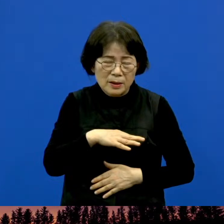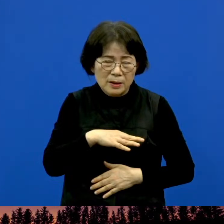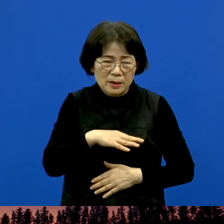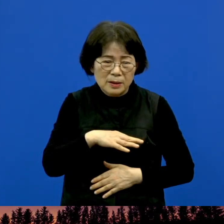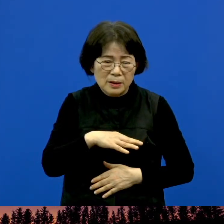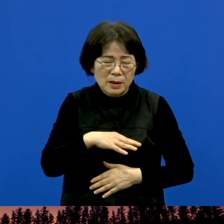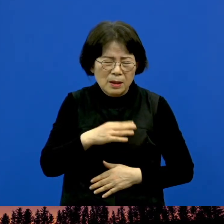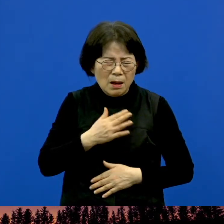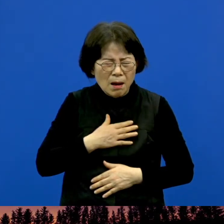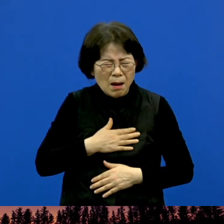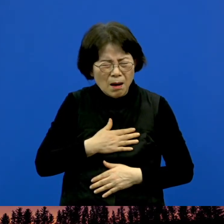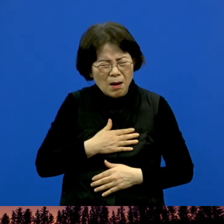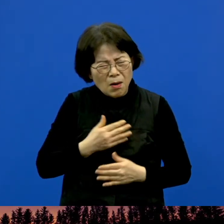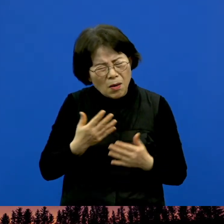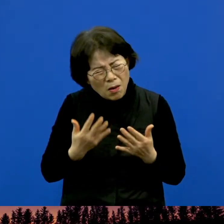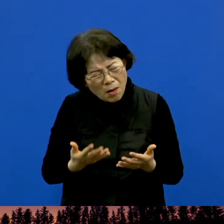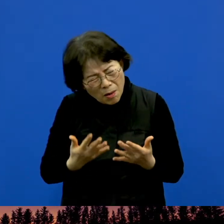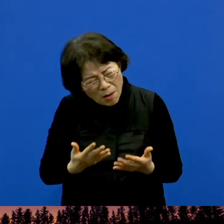죽는 거죠, 그때는.